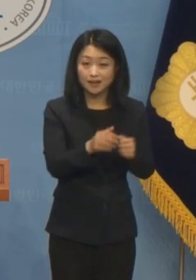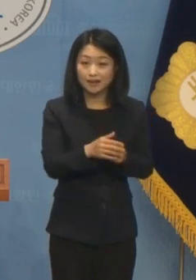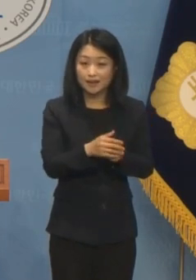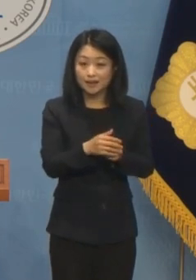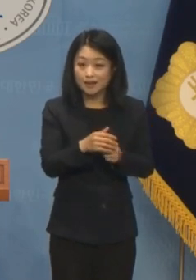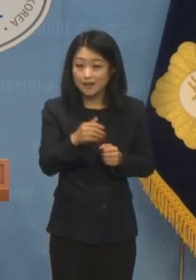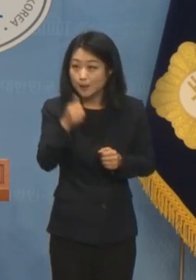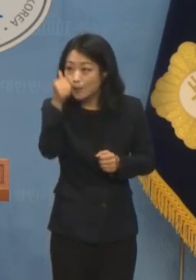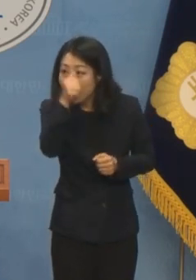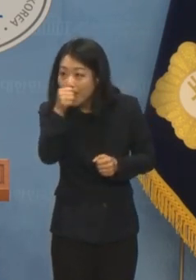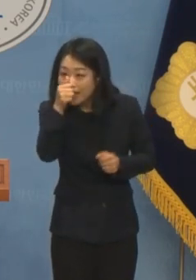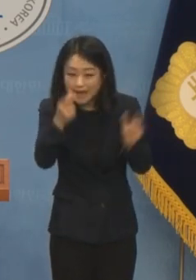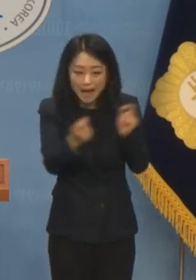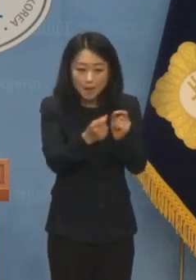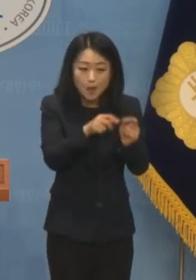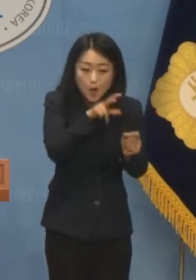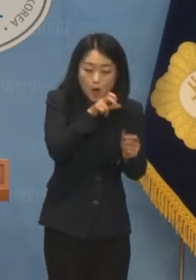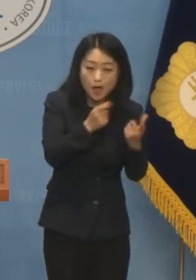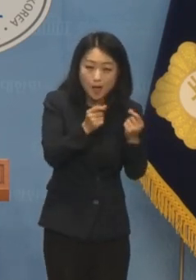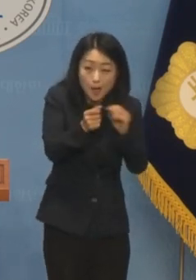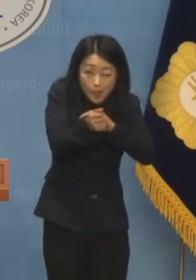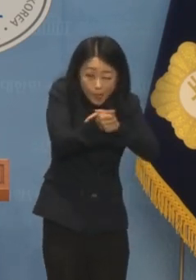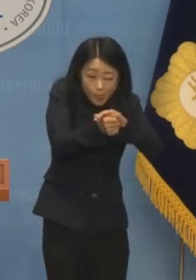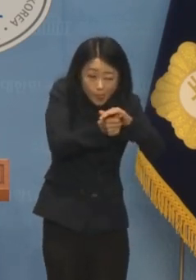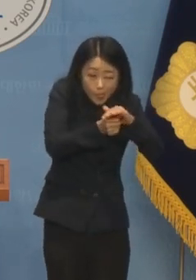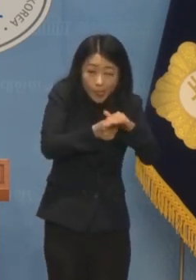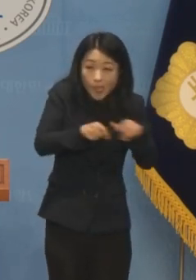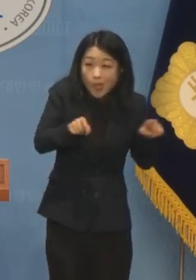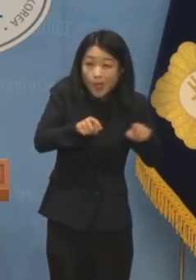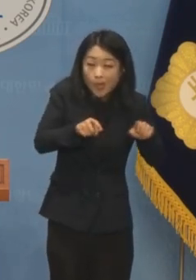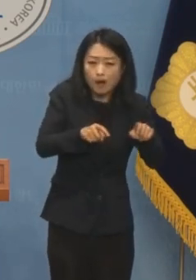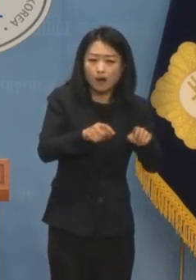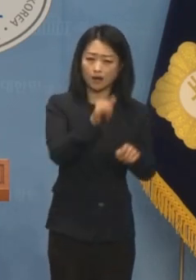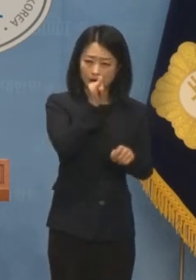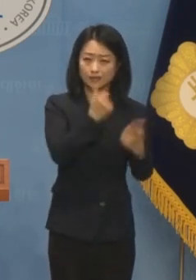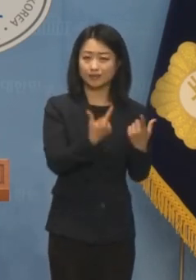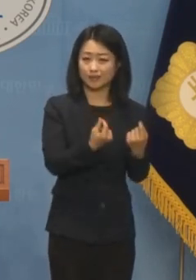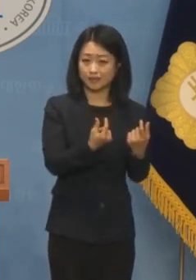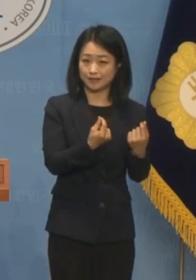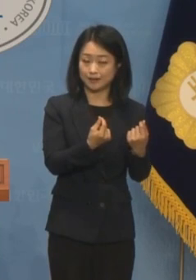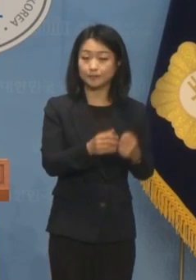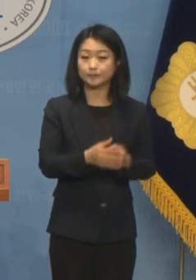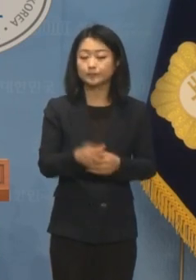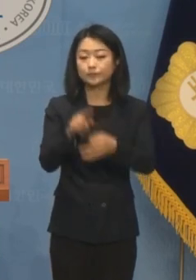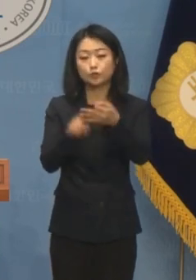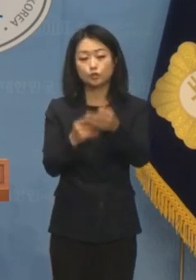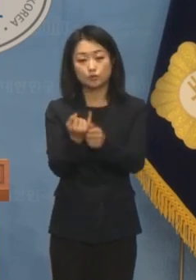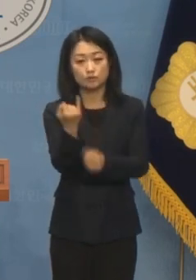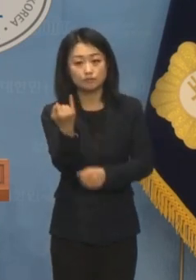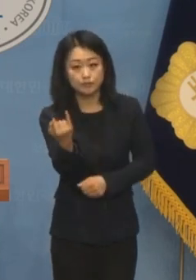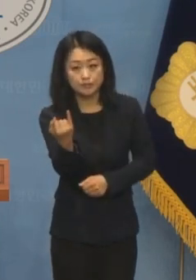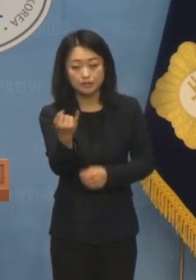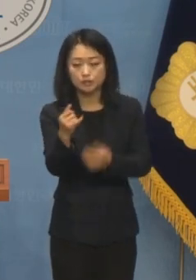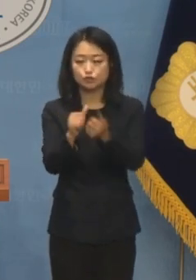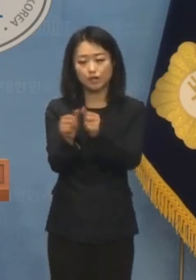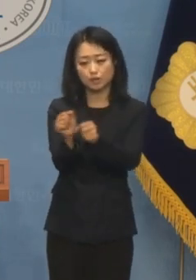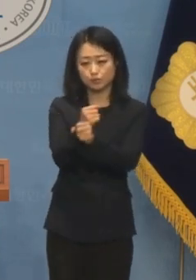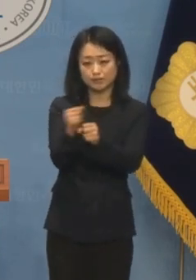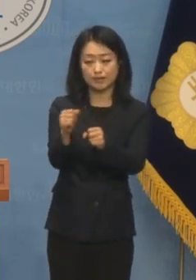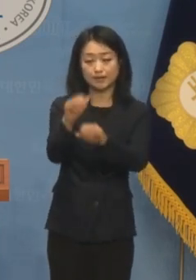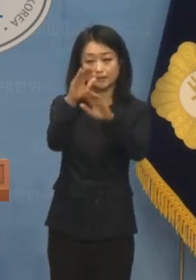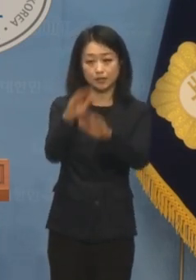쥐처럼 옴싹달싹 못합니다. 검찰은 김건희 여사의 주가 조작 의혹에 대해 대선